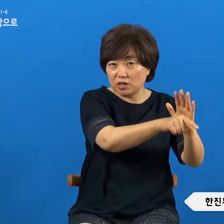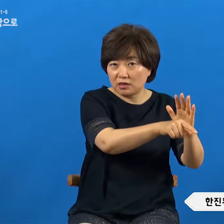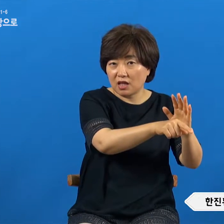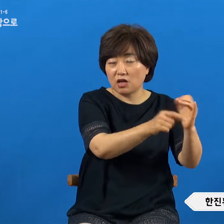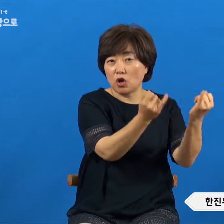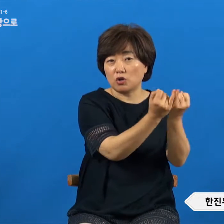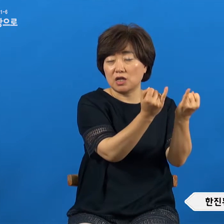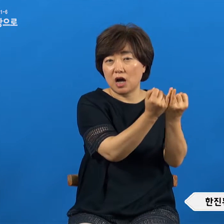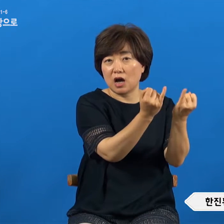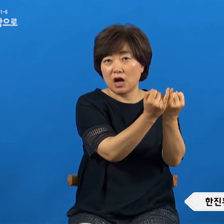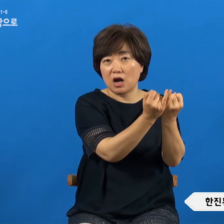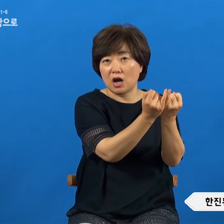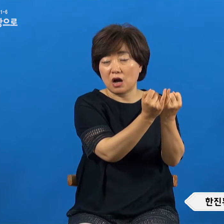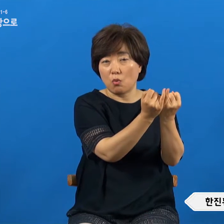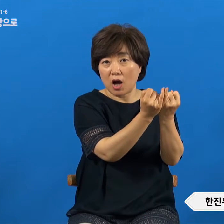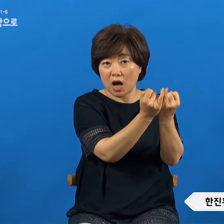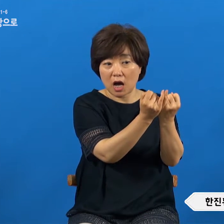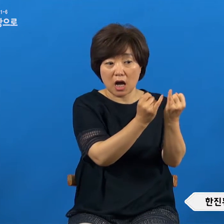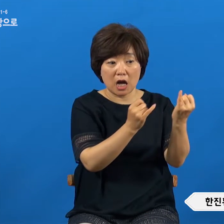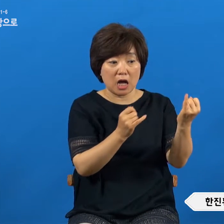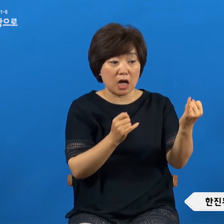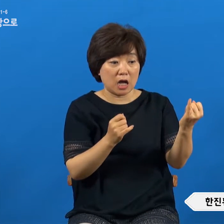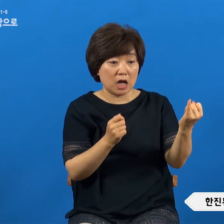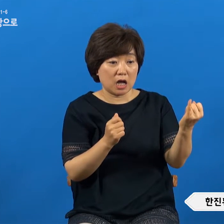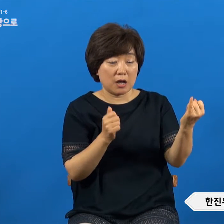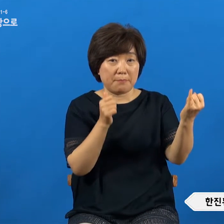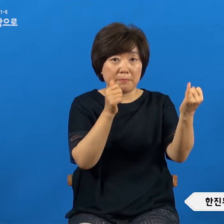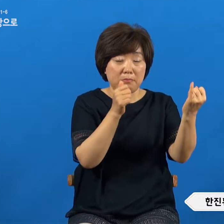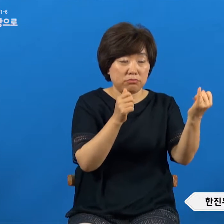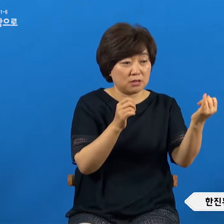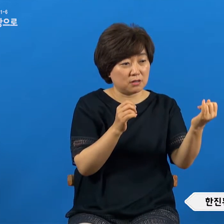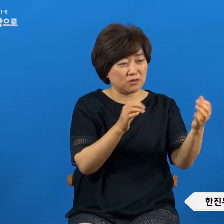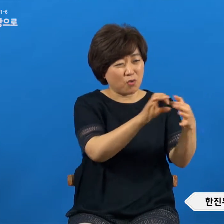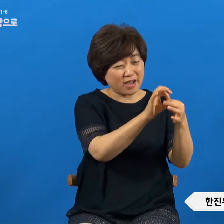맺는데 나중에 알고 보니 그 여인은 자기 며느리였습니다.